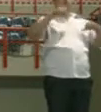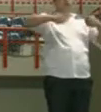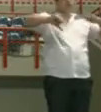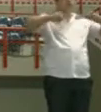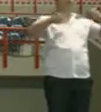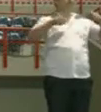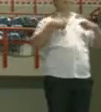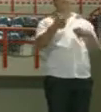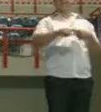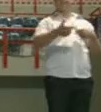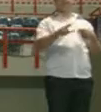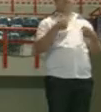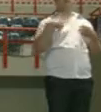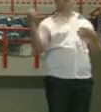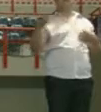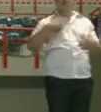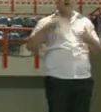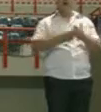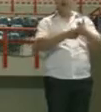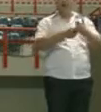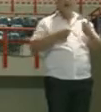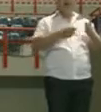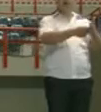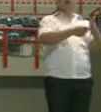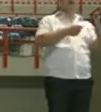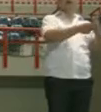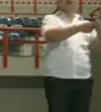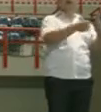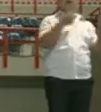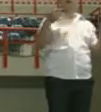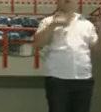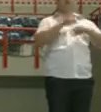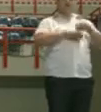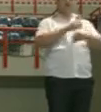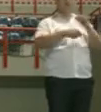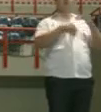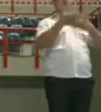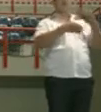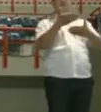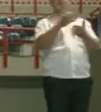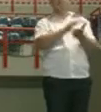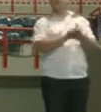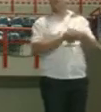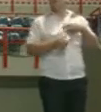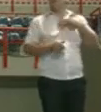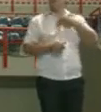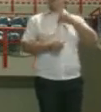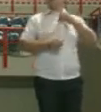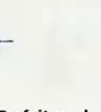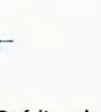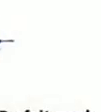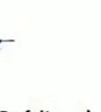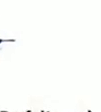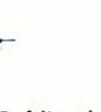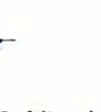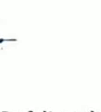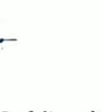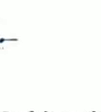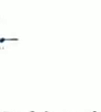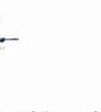qualidade. A gente luta para que a gente mude isso, que a gente construa isso, tá? Acredito que aos poucos a gente vai conseguir.